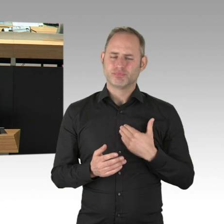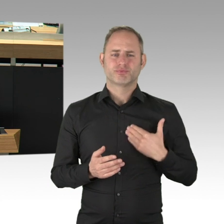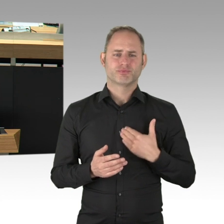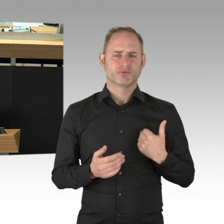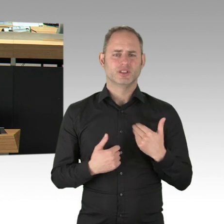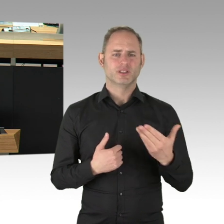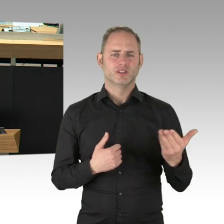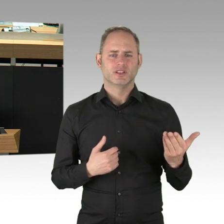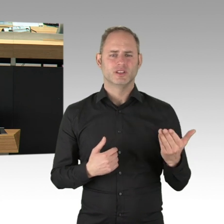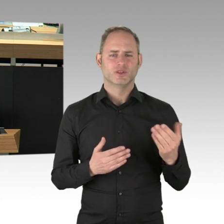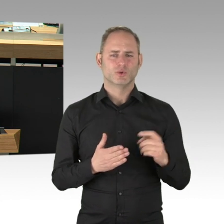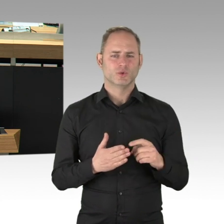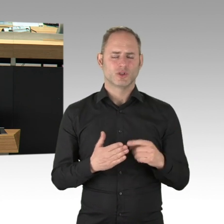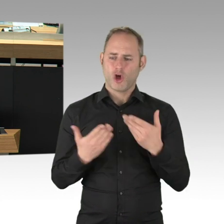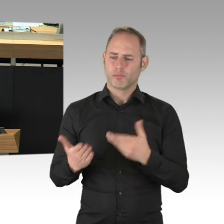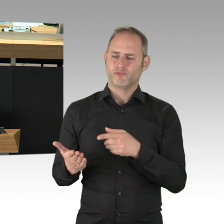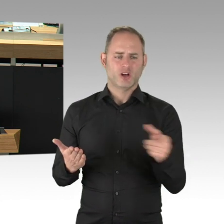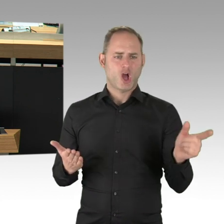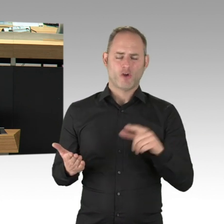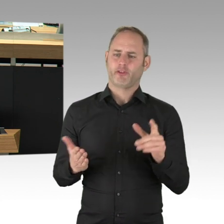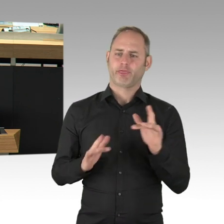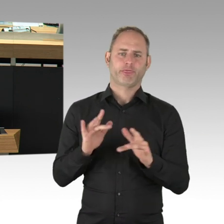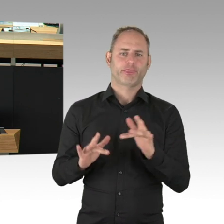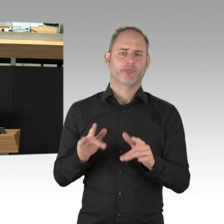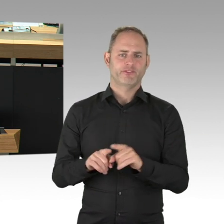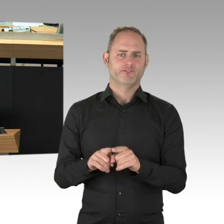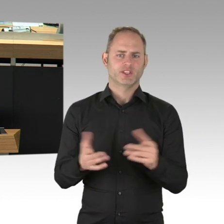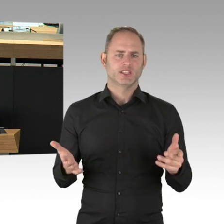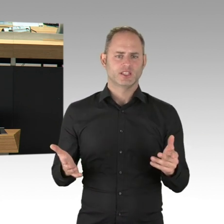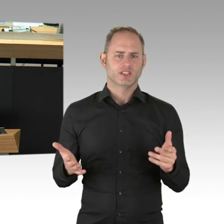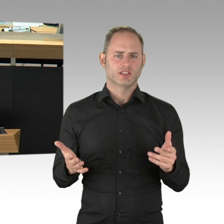sich uneingeschränkt zum Existenzrecht Israels.